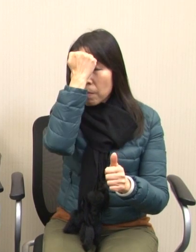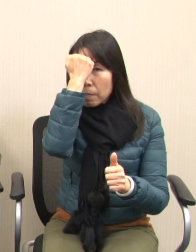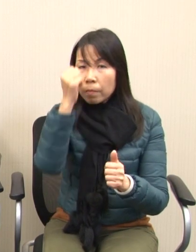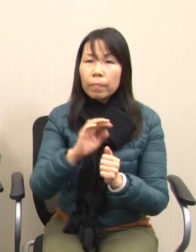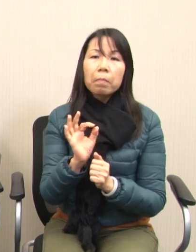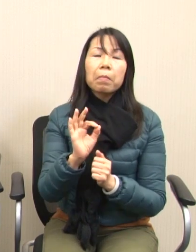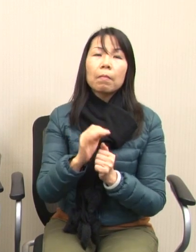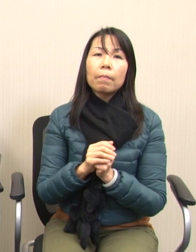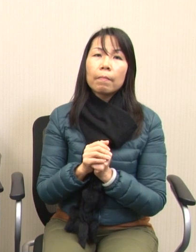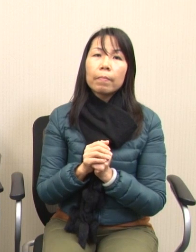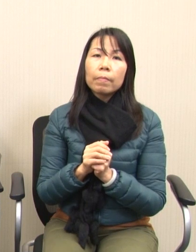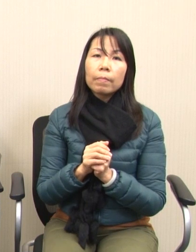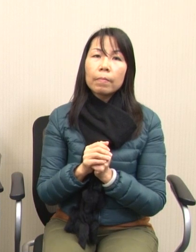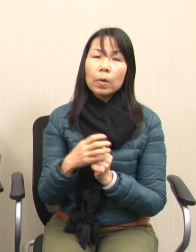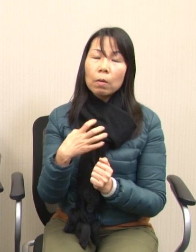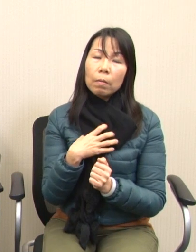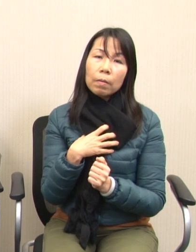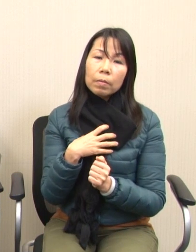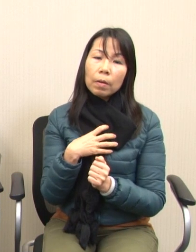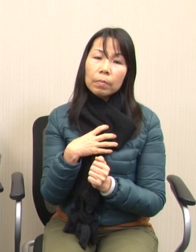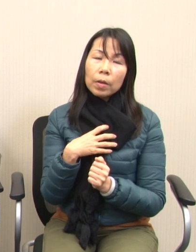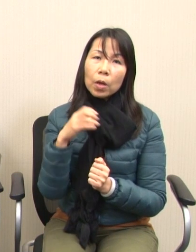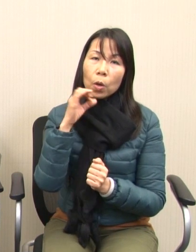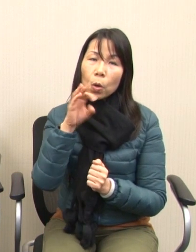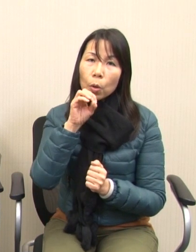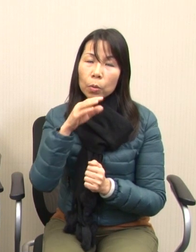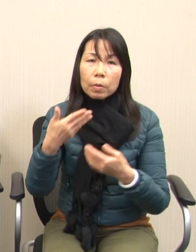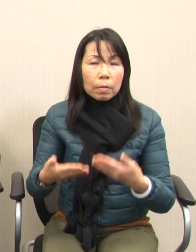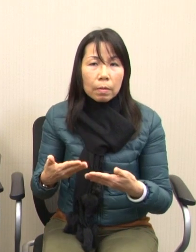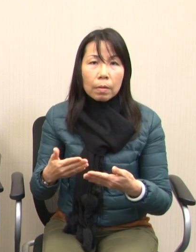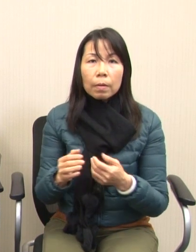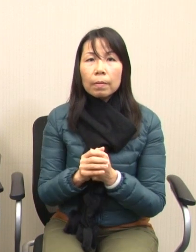所以我覺得即係講到呢一分鐘，